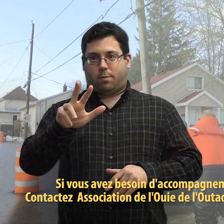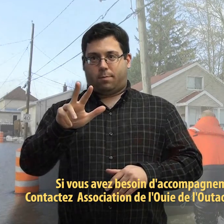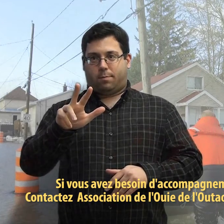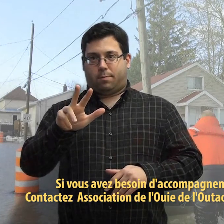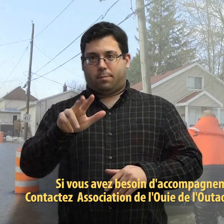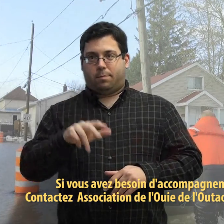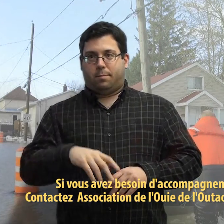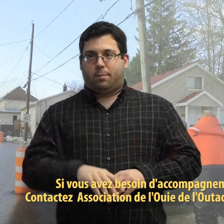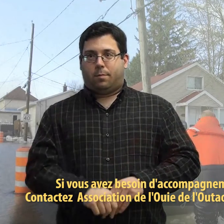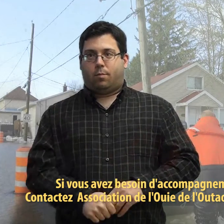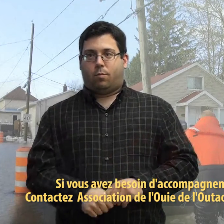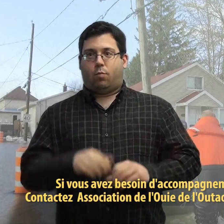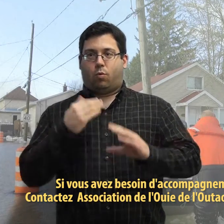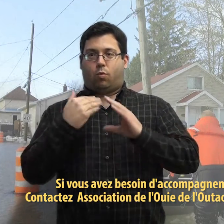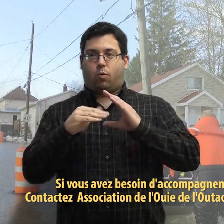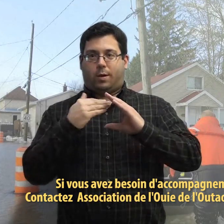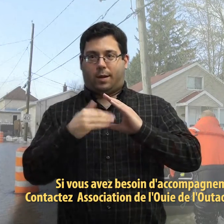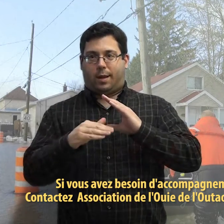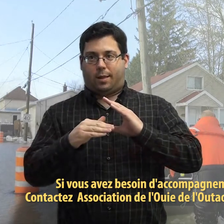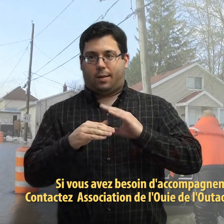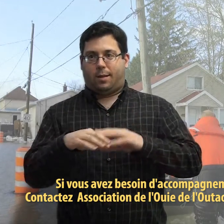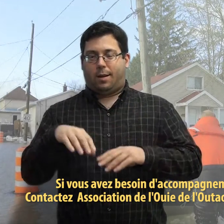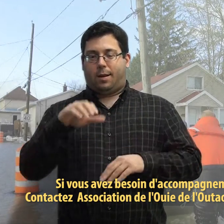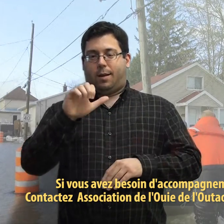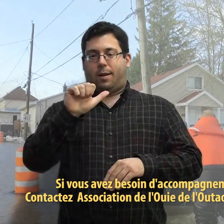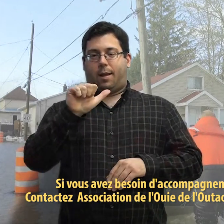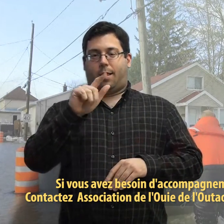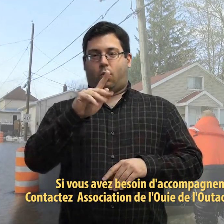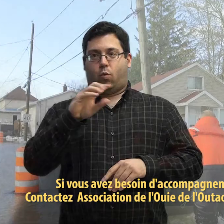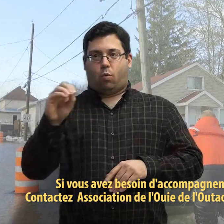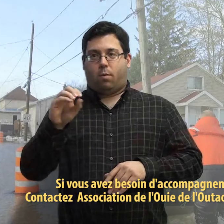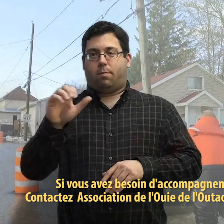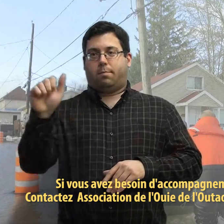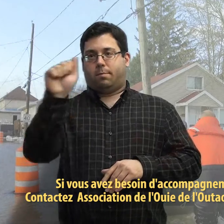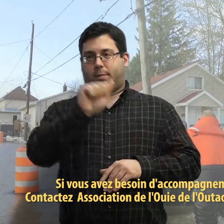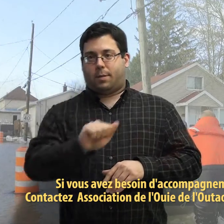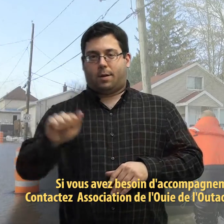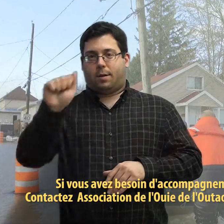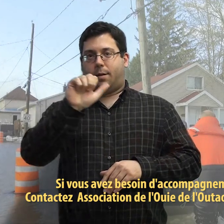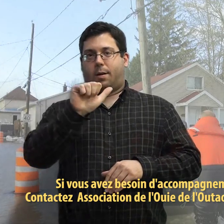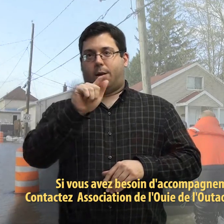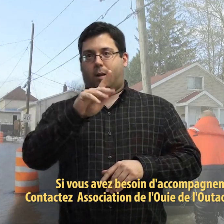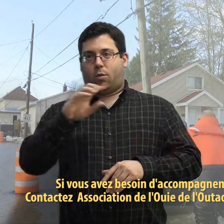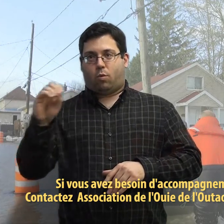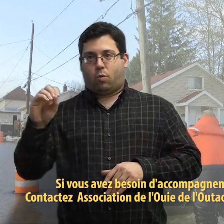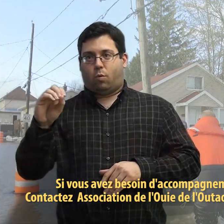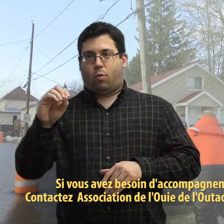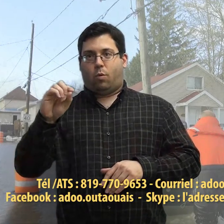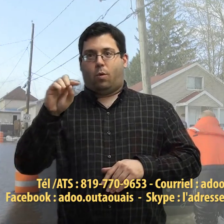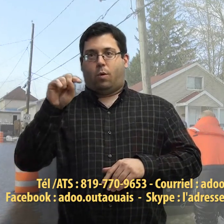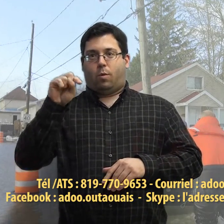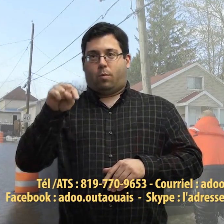819-770-9653. Pour le courriel, c'est ADO, A-D-O-O, A commercial ADO,